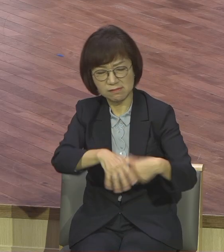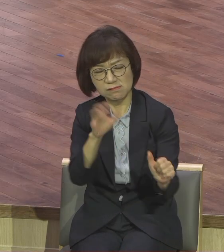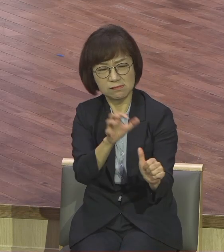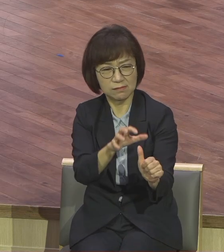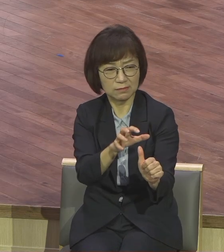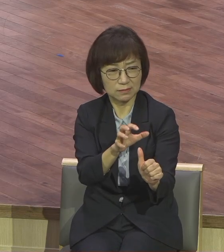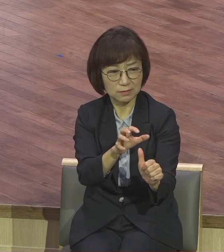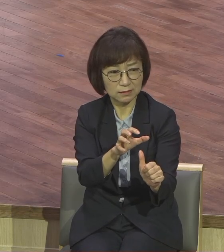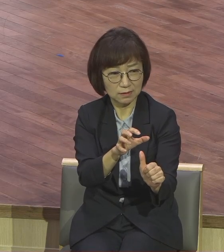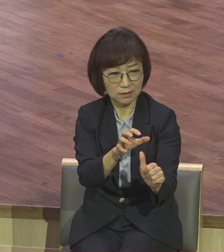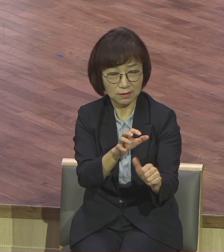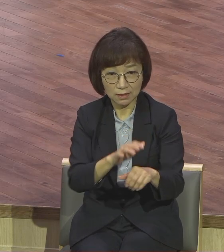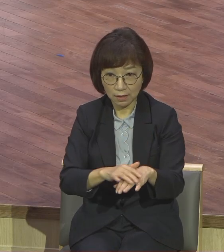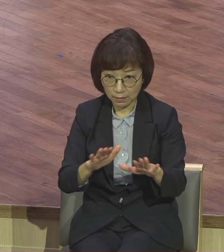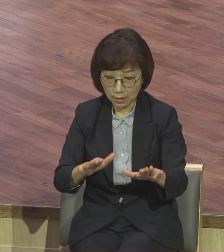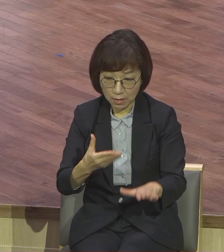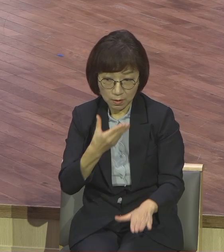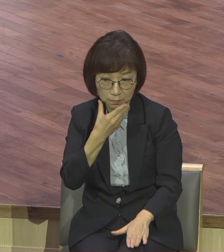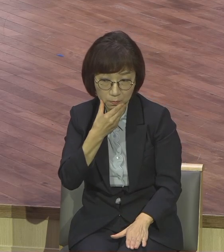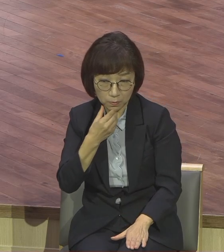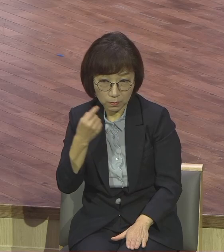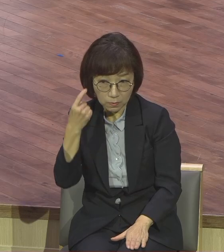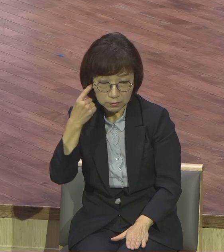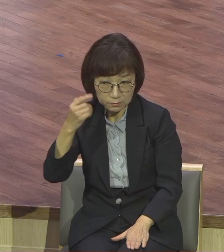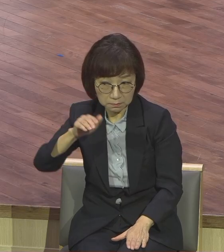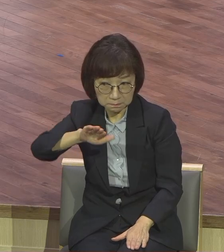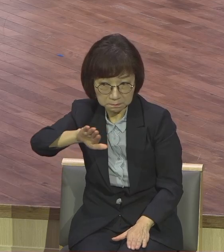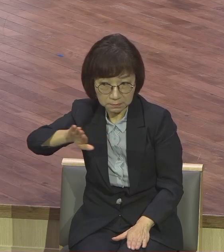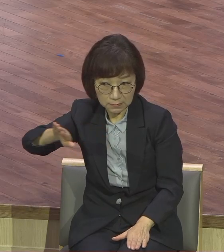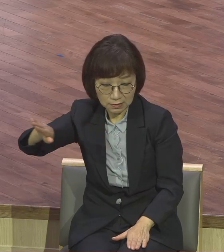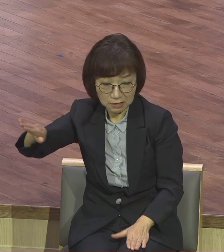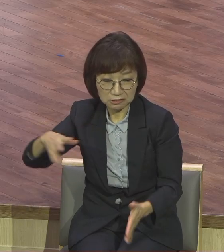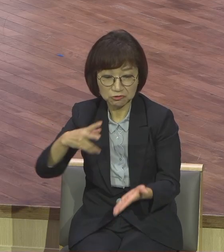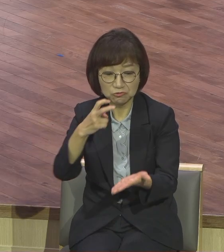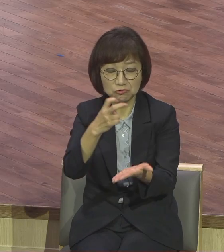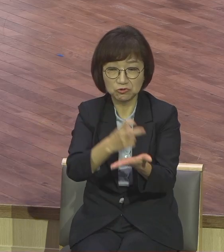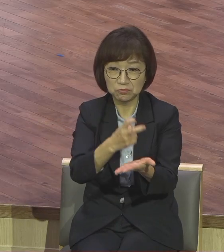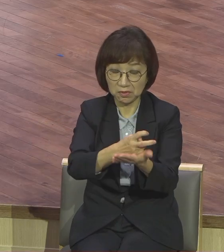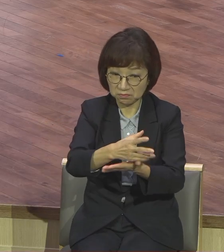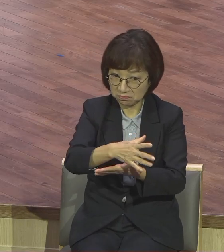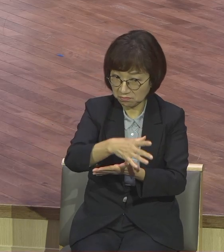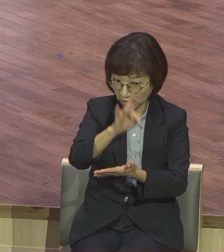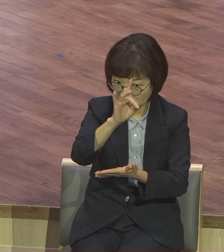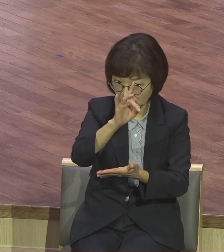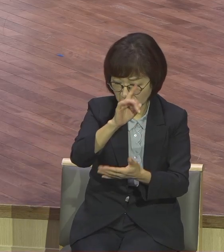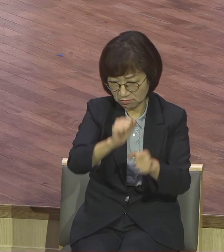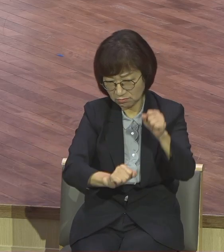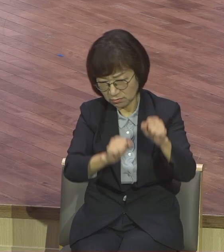행동은 마치 복음보다 율법이 우선인 것처럼 하는 행동,